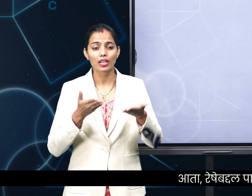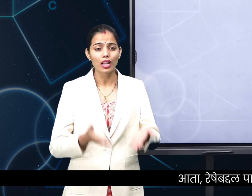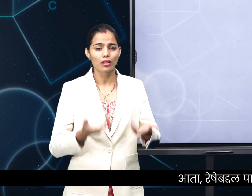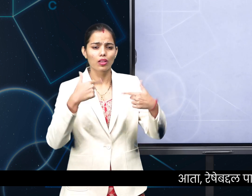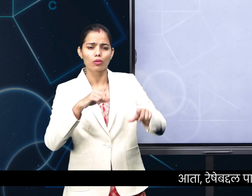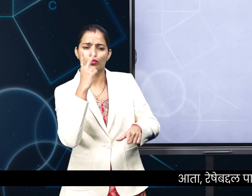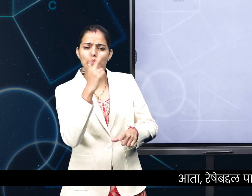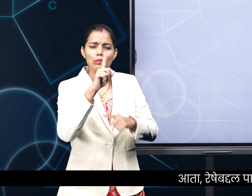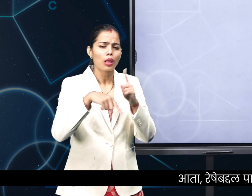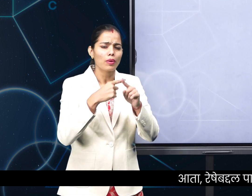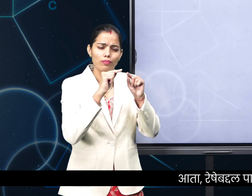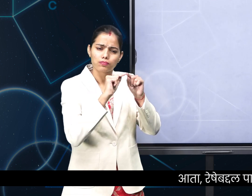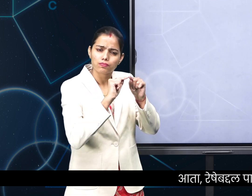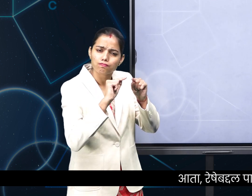आता रेषेबद्दल पाहूया.